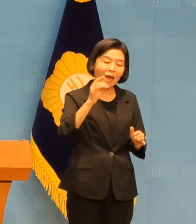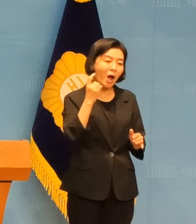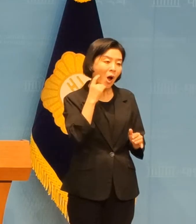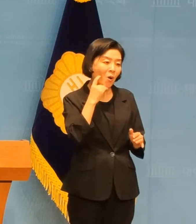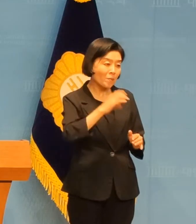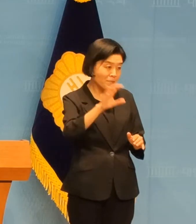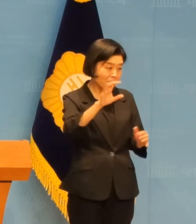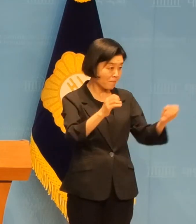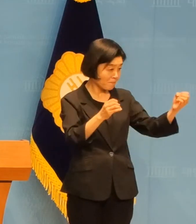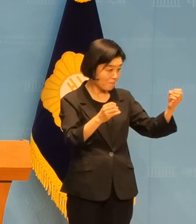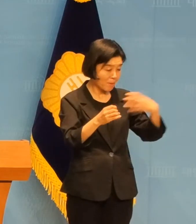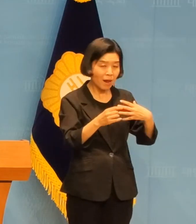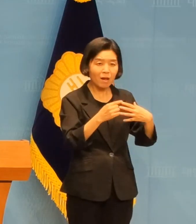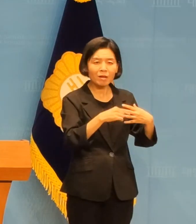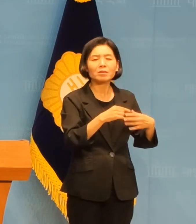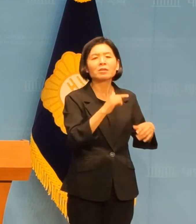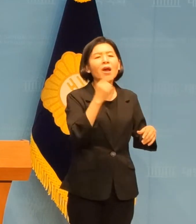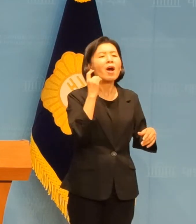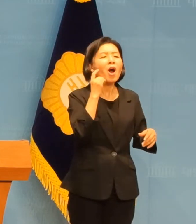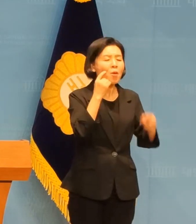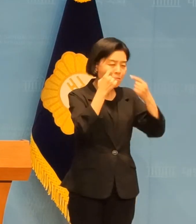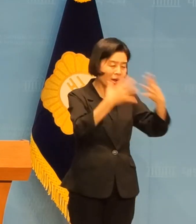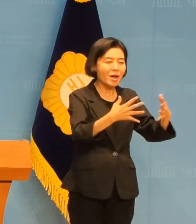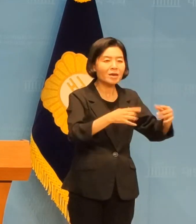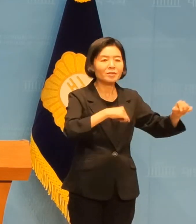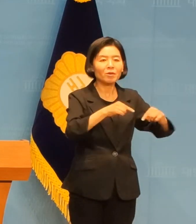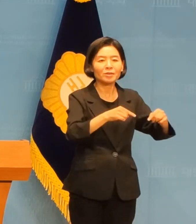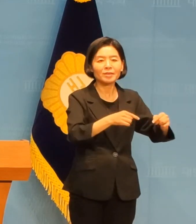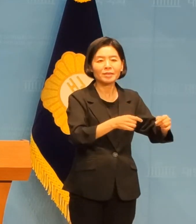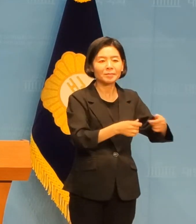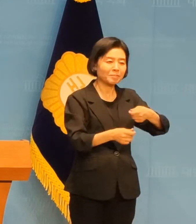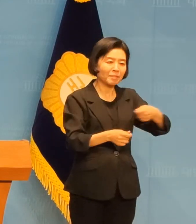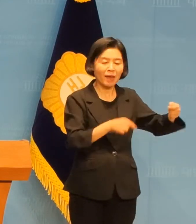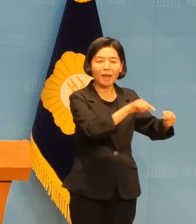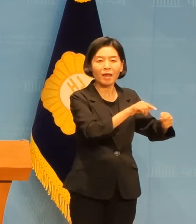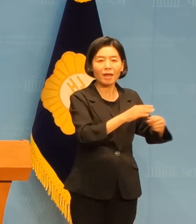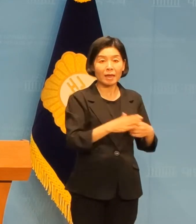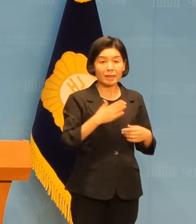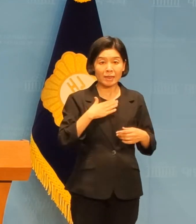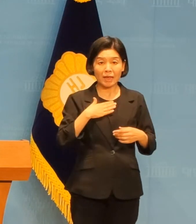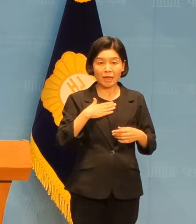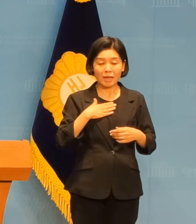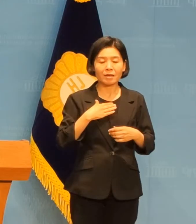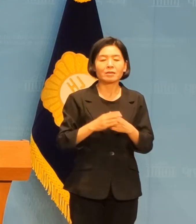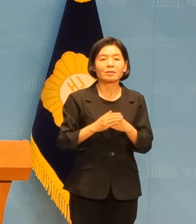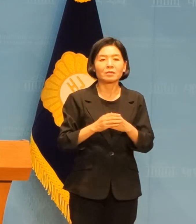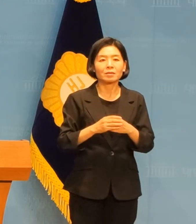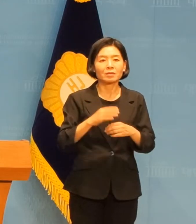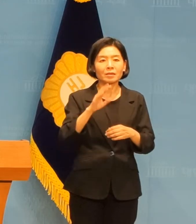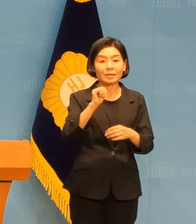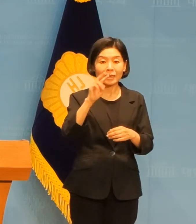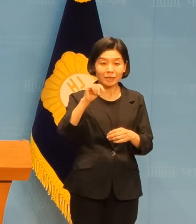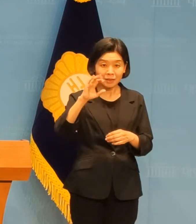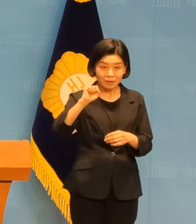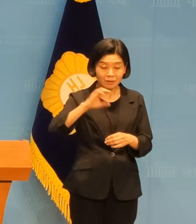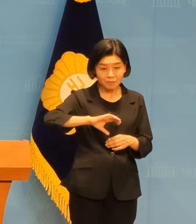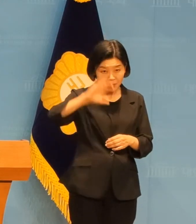정치 선동에 불과합니다. 저 백승아 의원은 전면 무비자 입국에 대해 언급한 적이